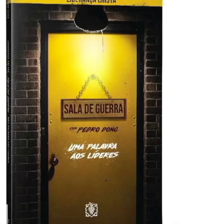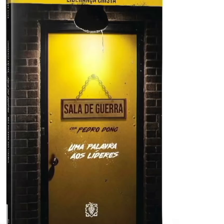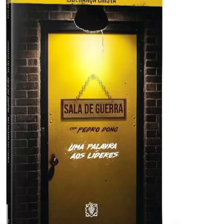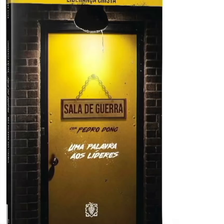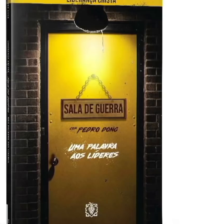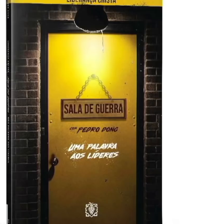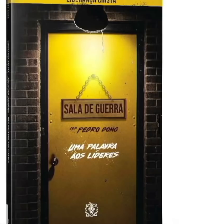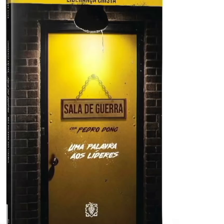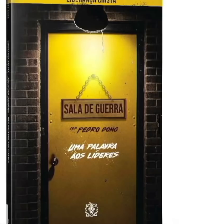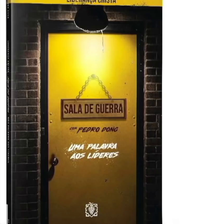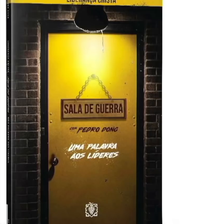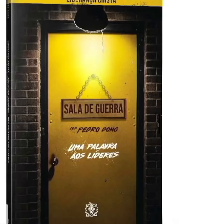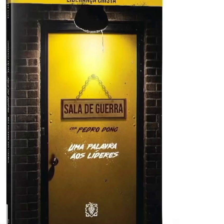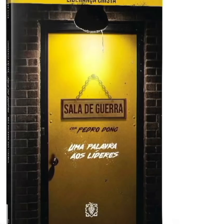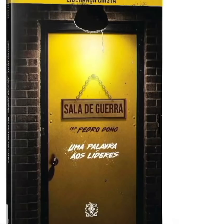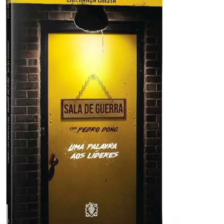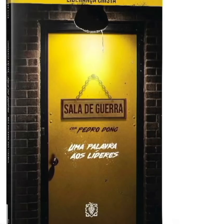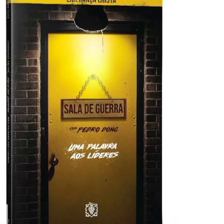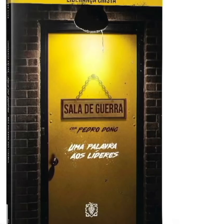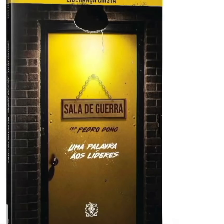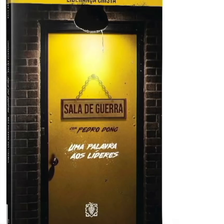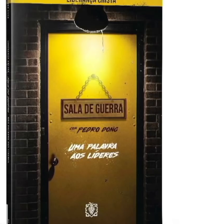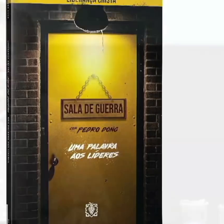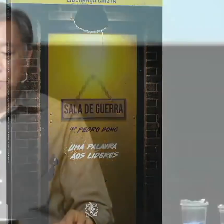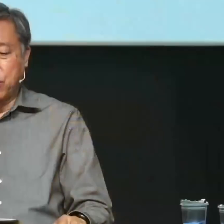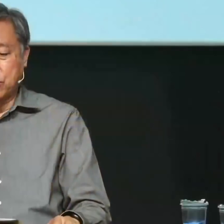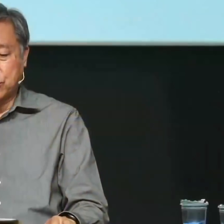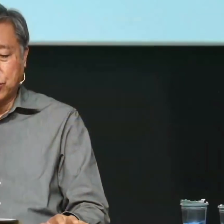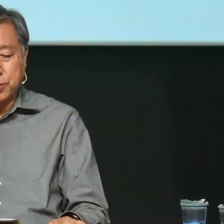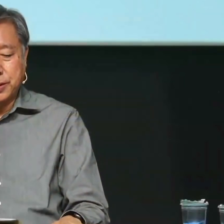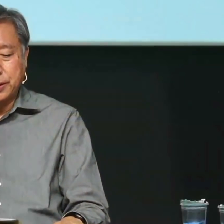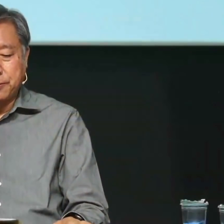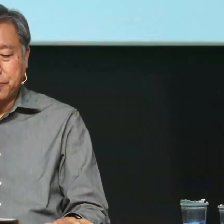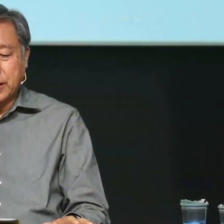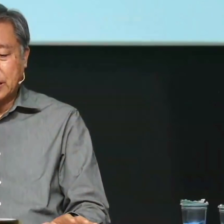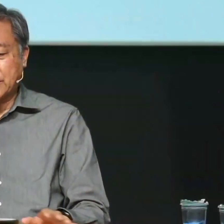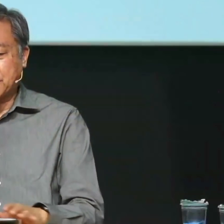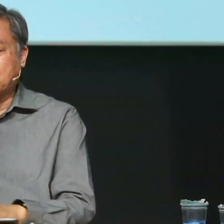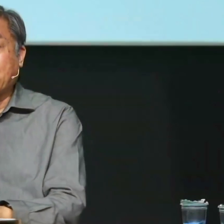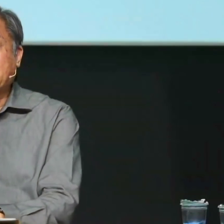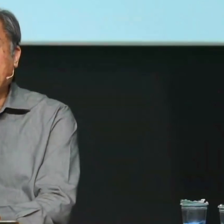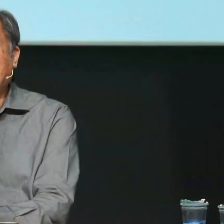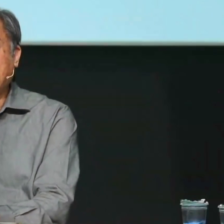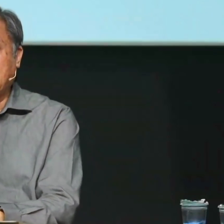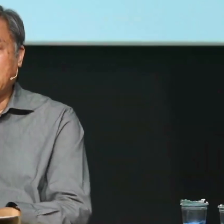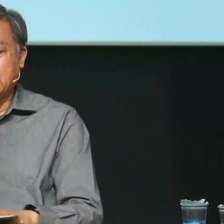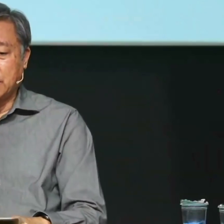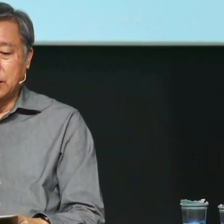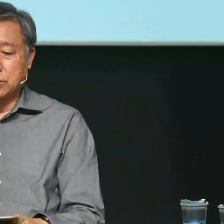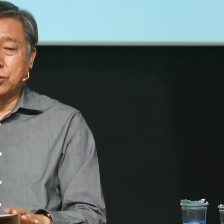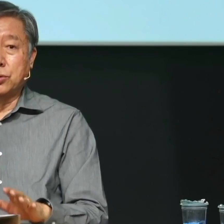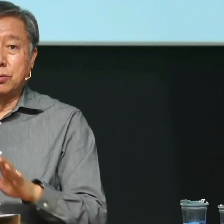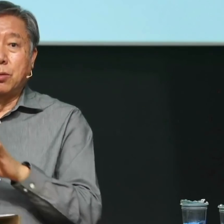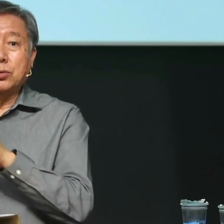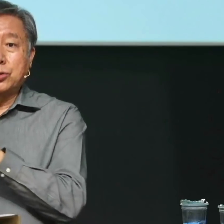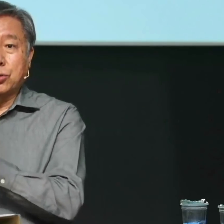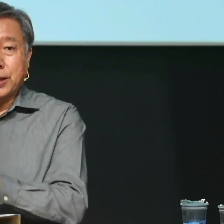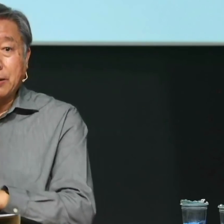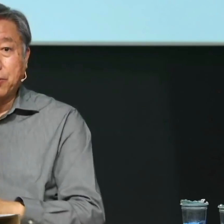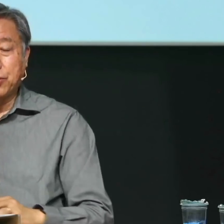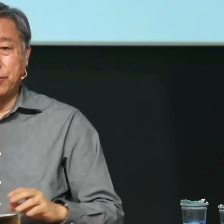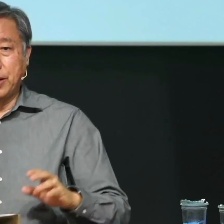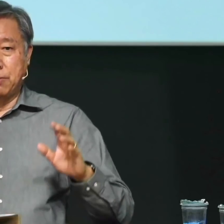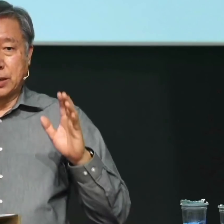irmãs. Muito bem, então vamos falar um pouco sobre essa situação, né, do monte